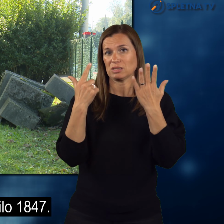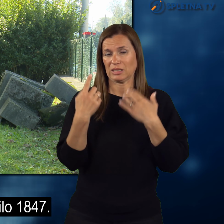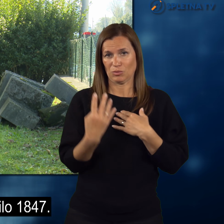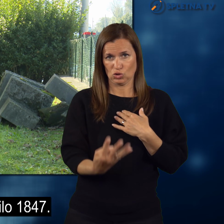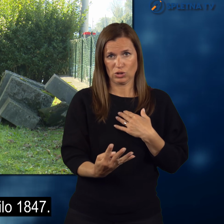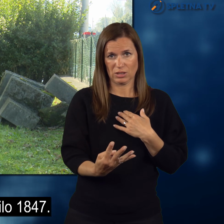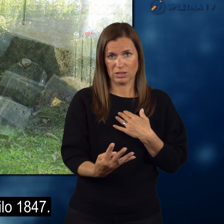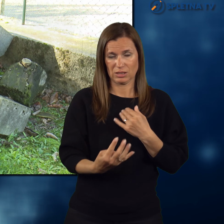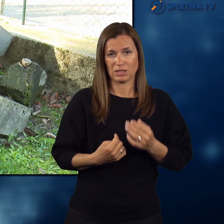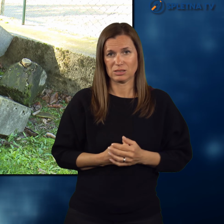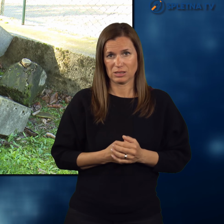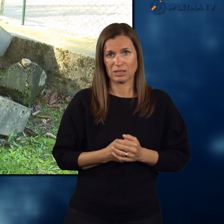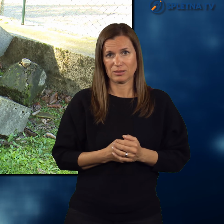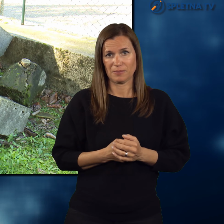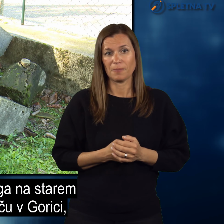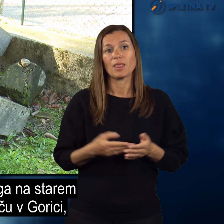1847.